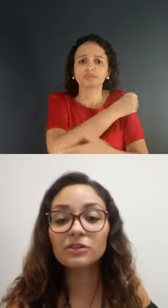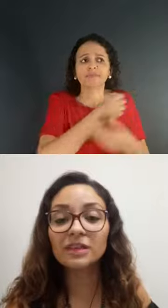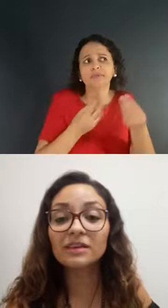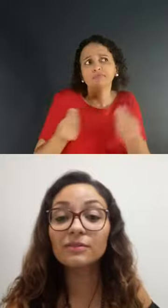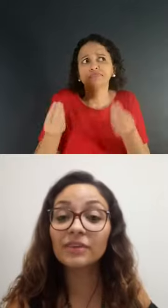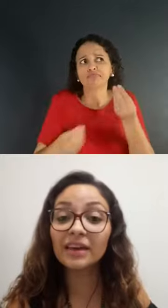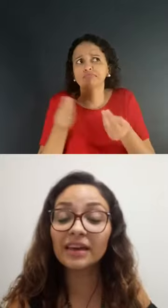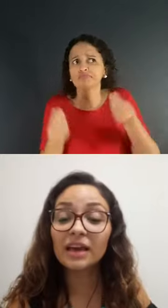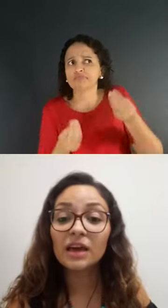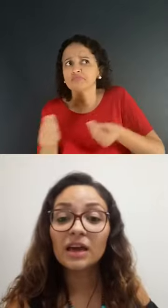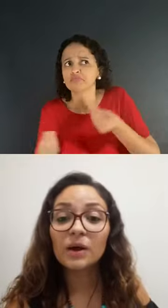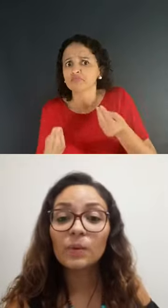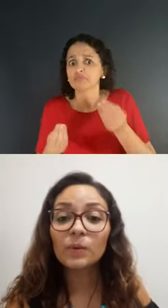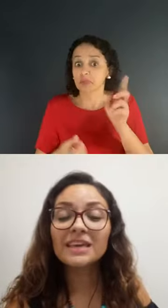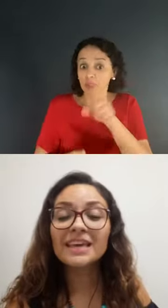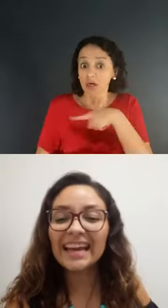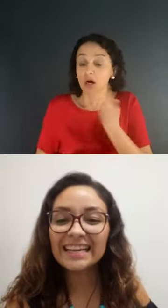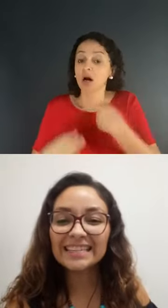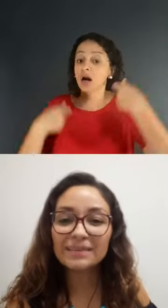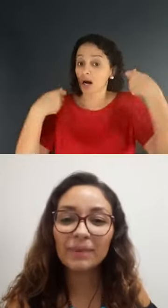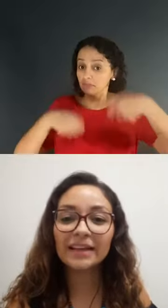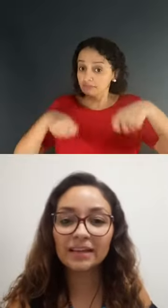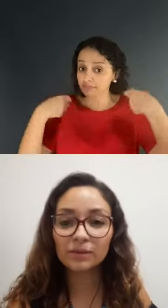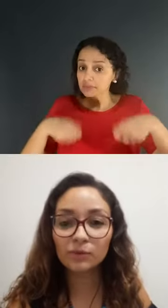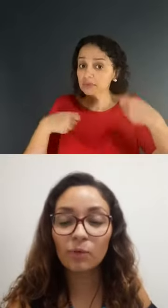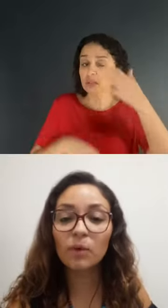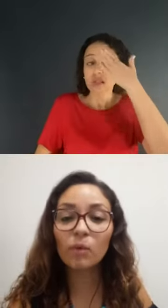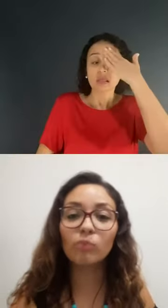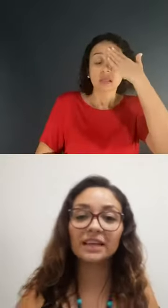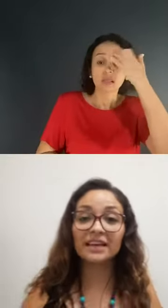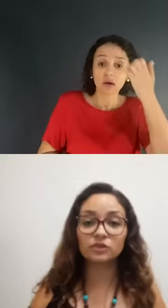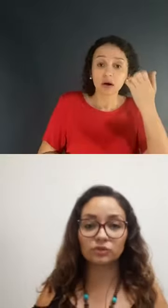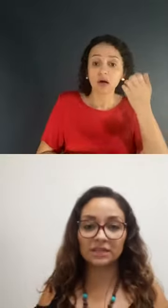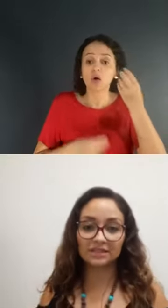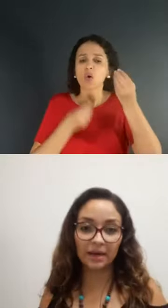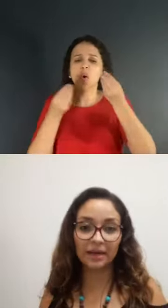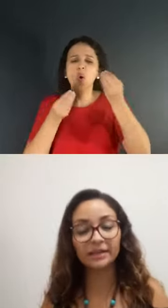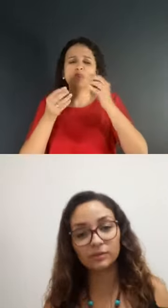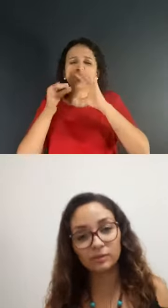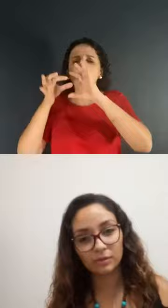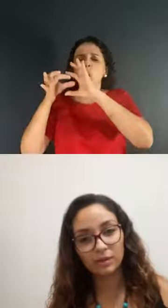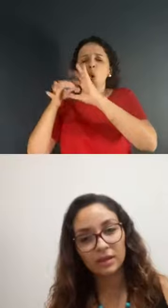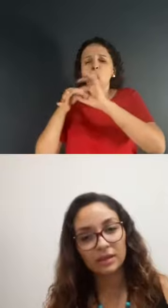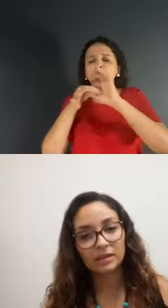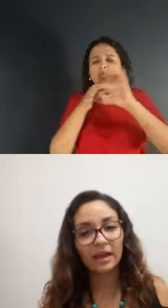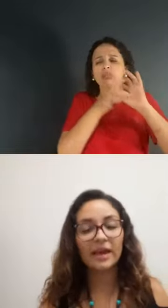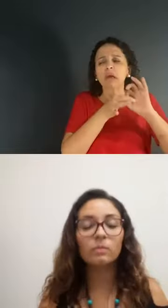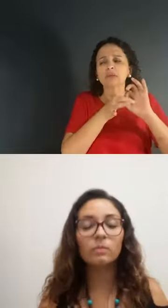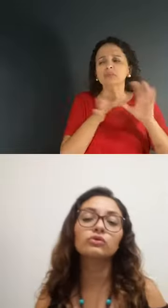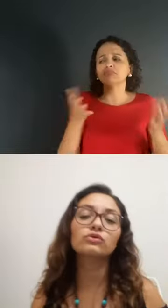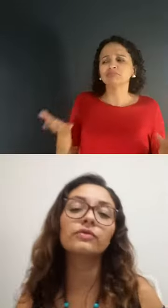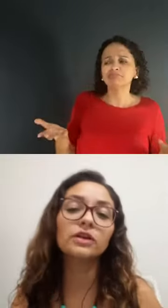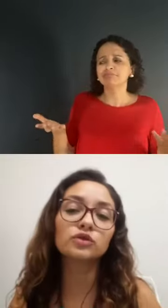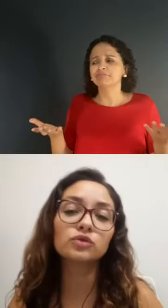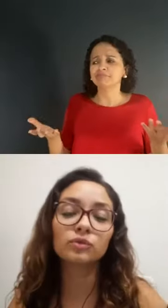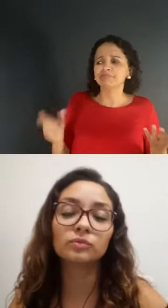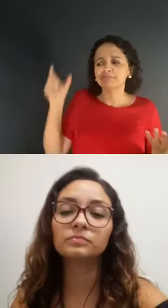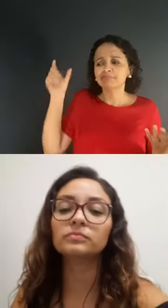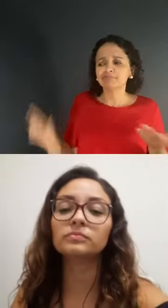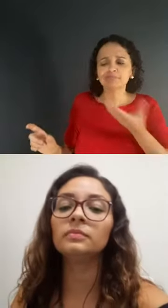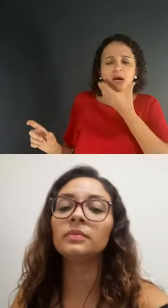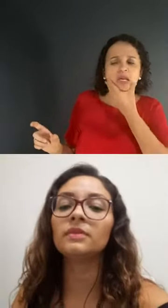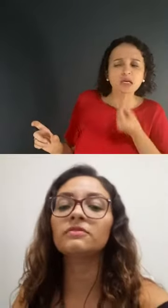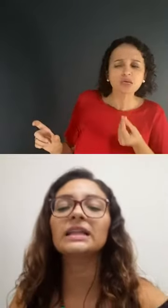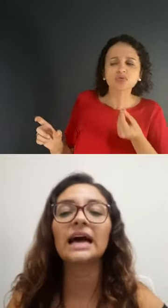a gente tem que ver o que é que esse marido, como que é o contexto desse marido, né? É muito